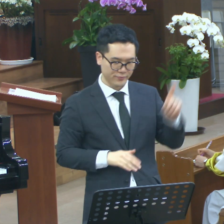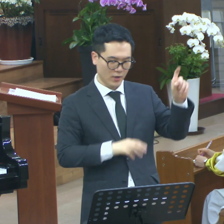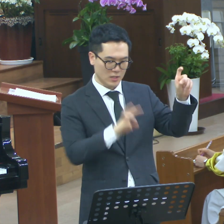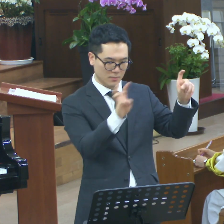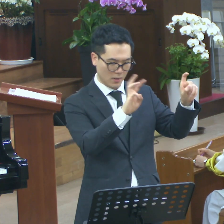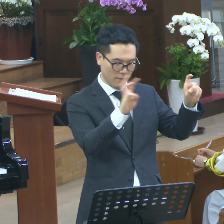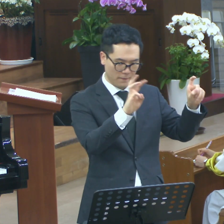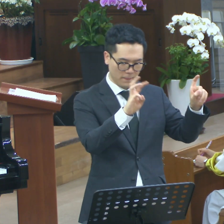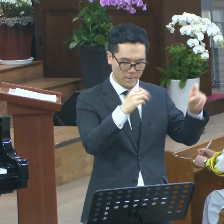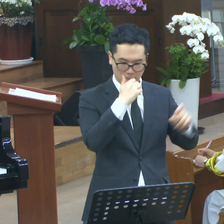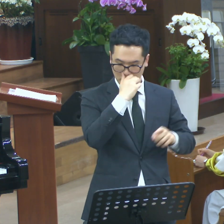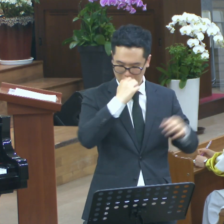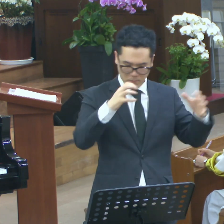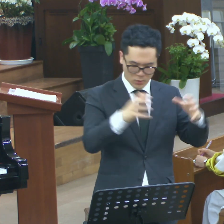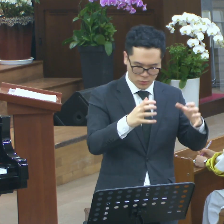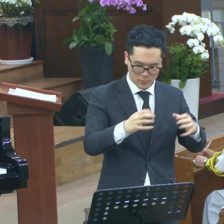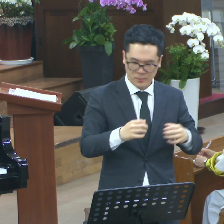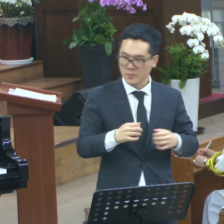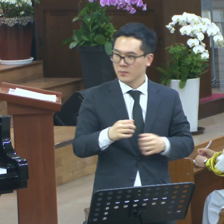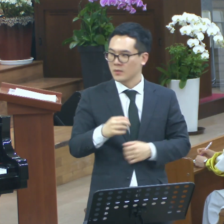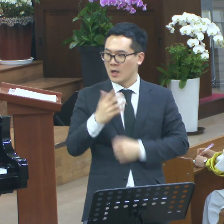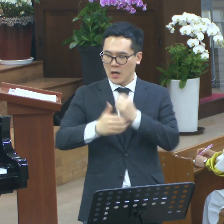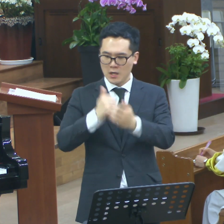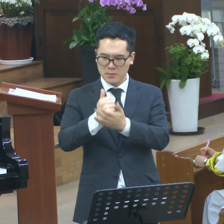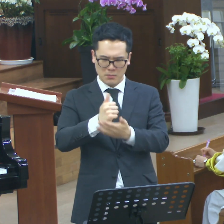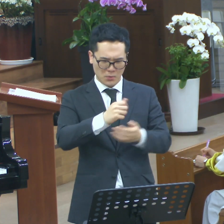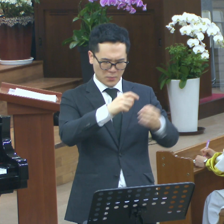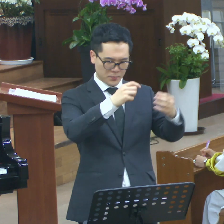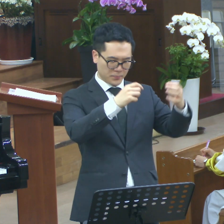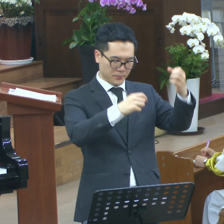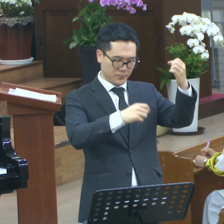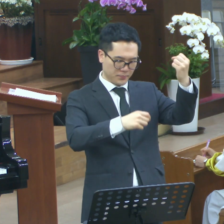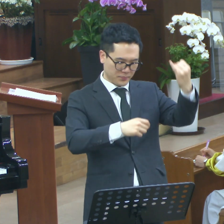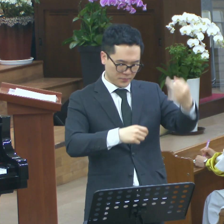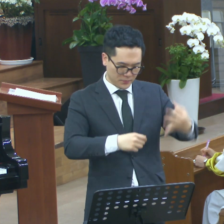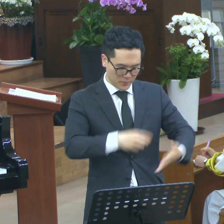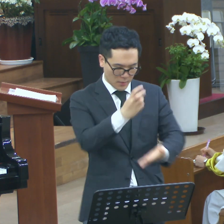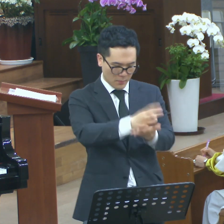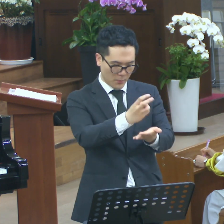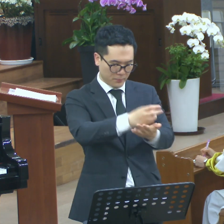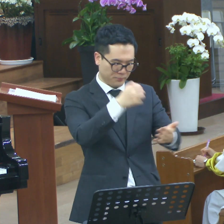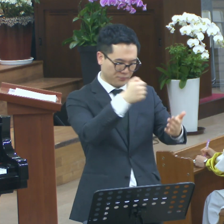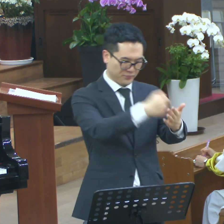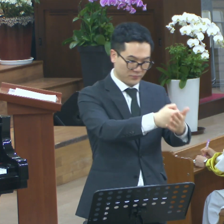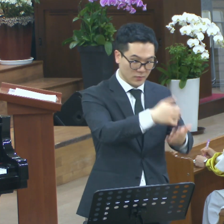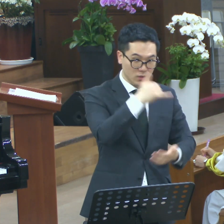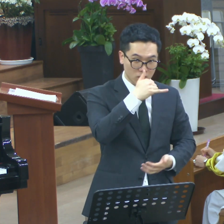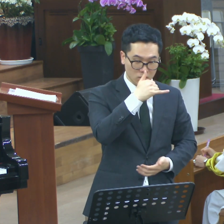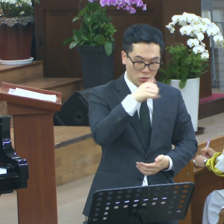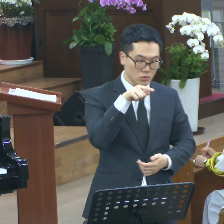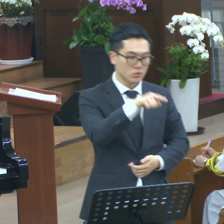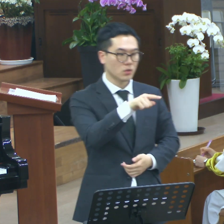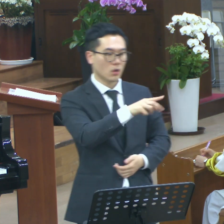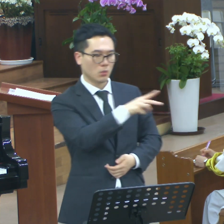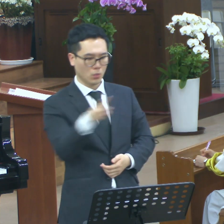하고 전도는 어떻게 하고 이렇게 하나님 법으로 쭉 정해놨다면 그게 내 노래가 됐다니. 보통은 짐이 되는데 노래가